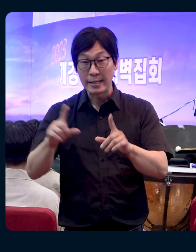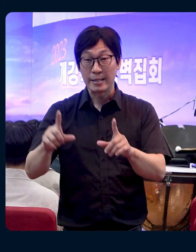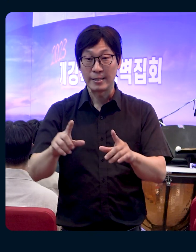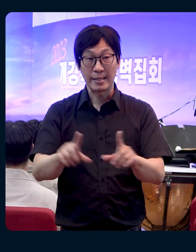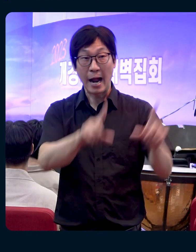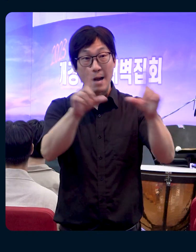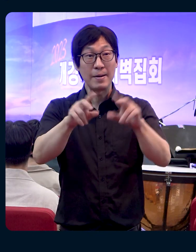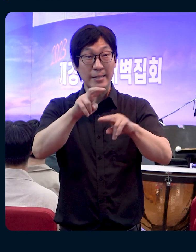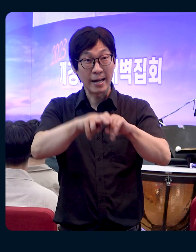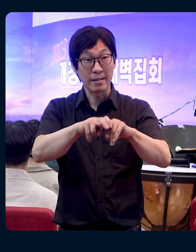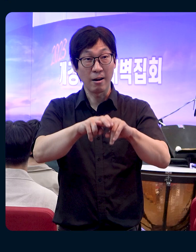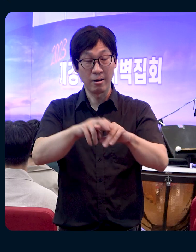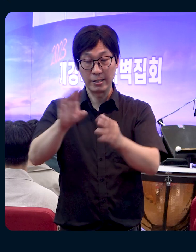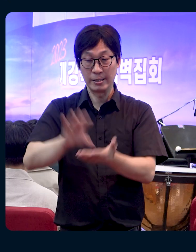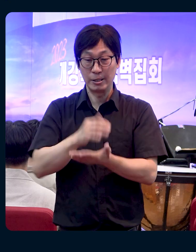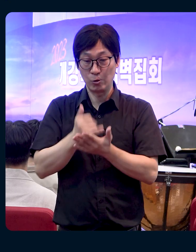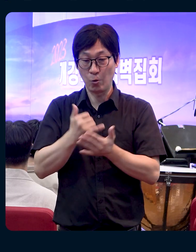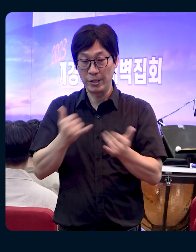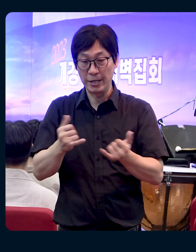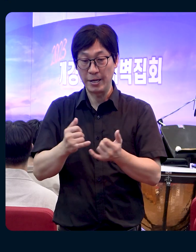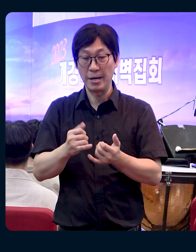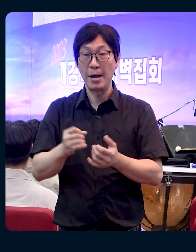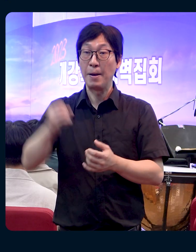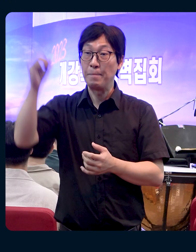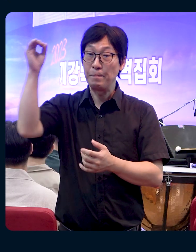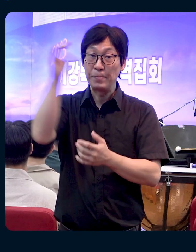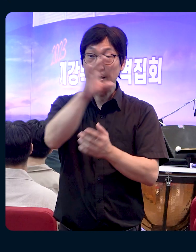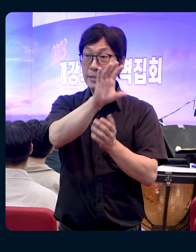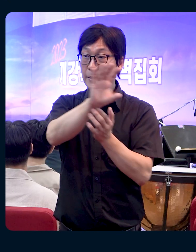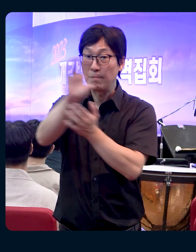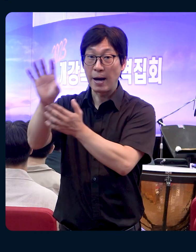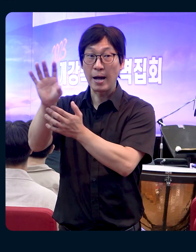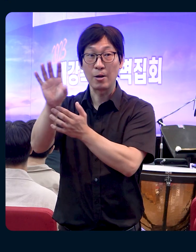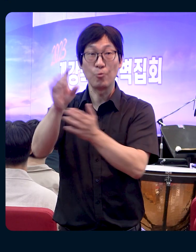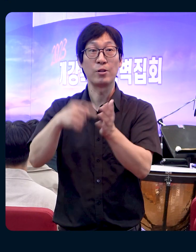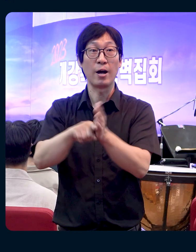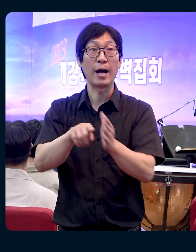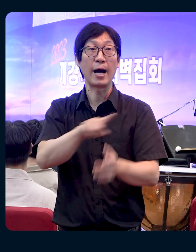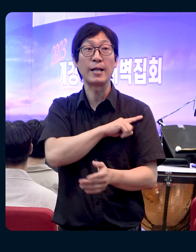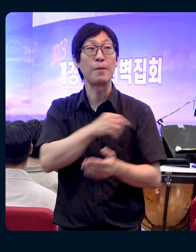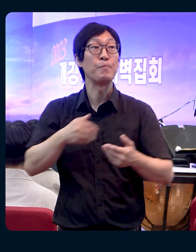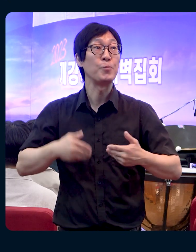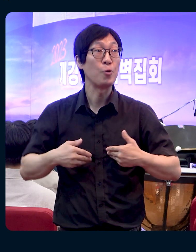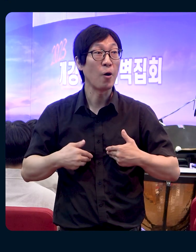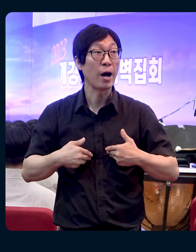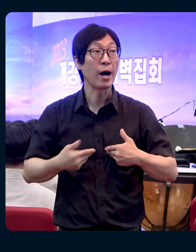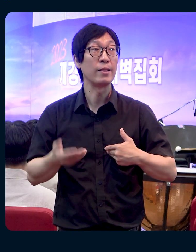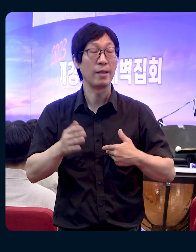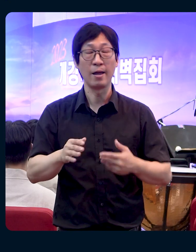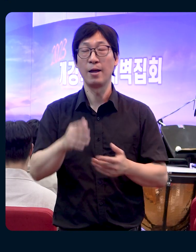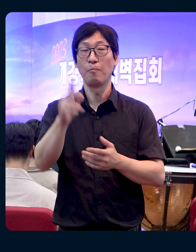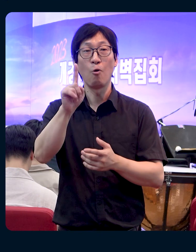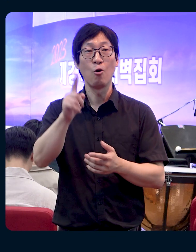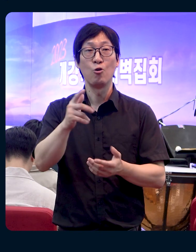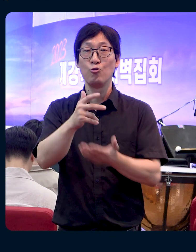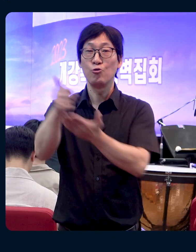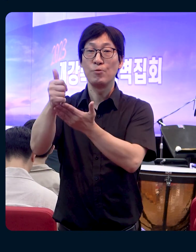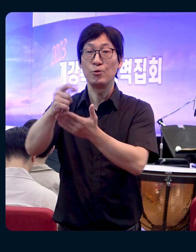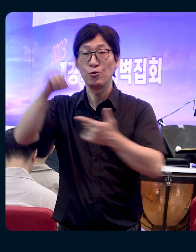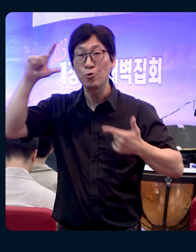위해서 가장 피해야 될 것 중에 하나가 뭐냐? 주님 앞세우고 그 주님 이용하지 말라는 거예요.